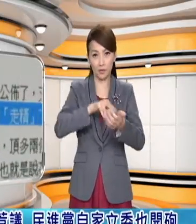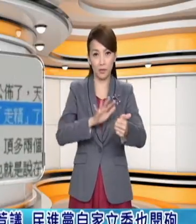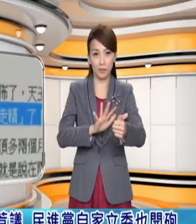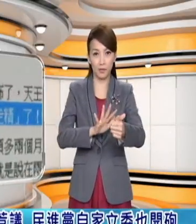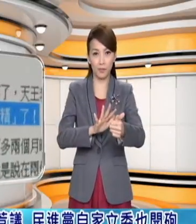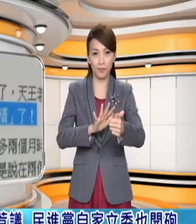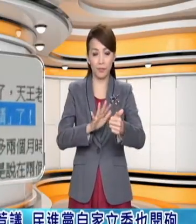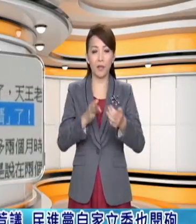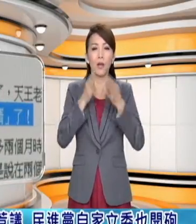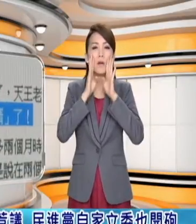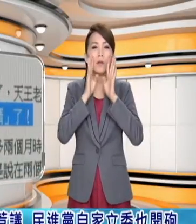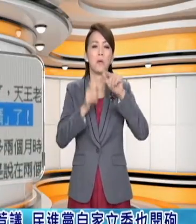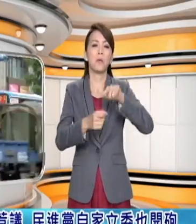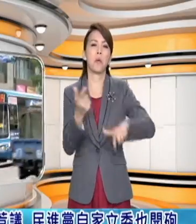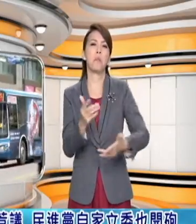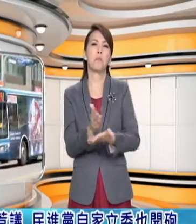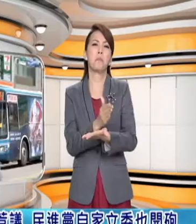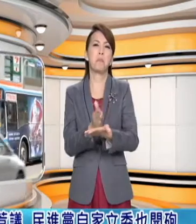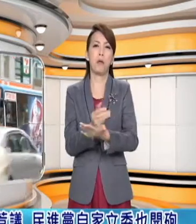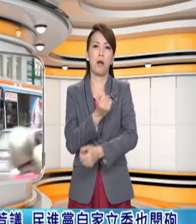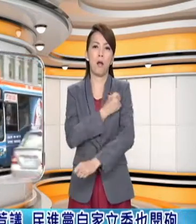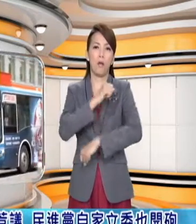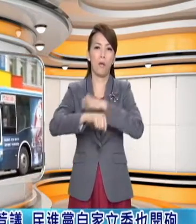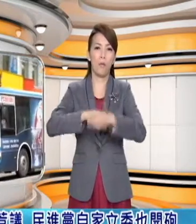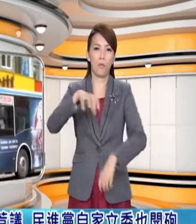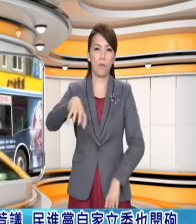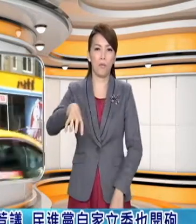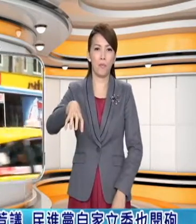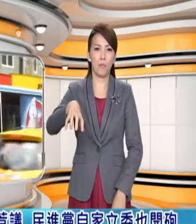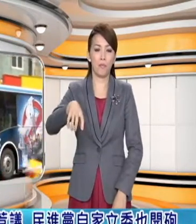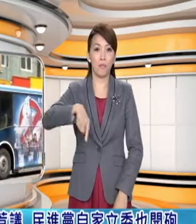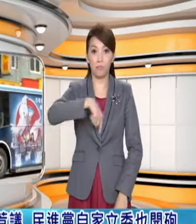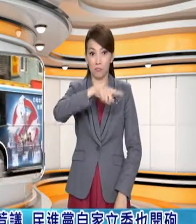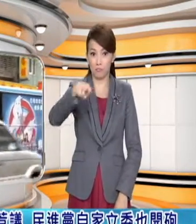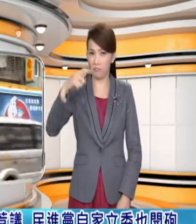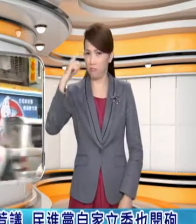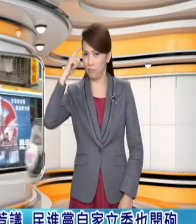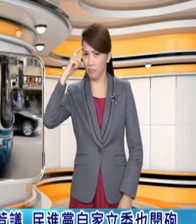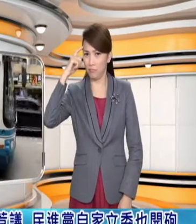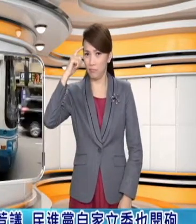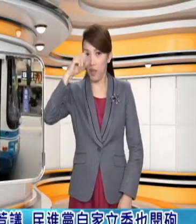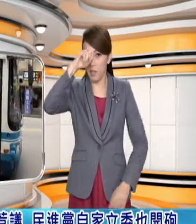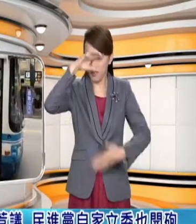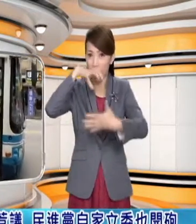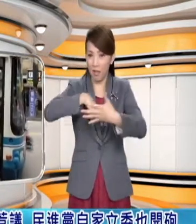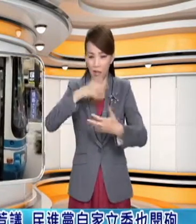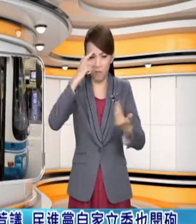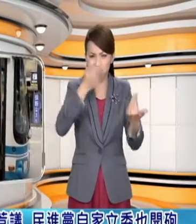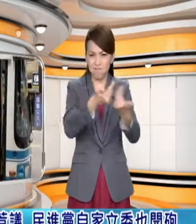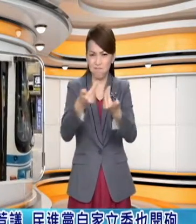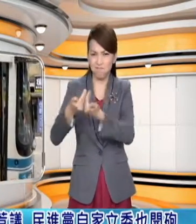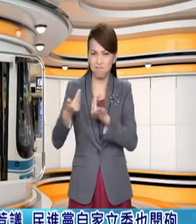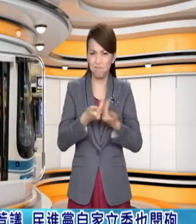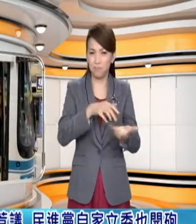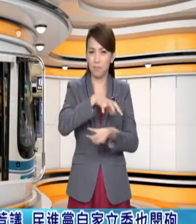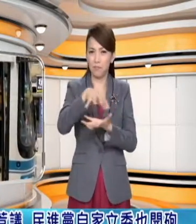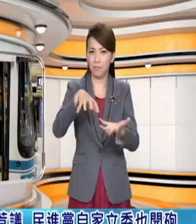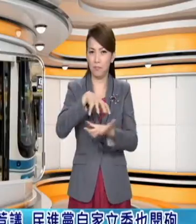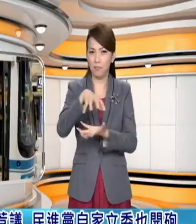委也在脸书上连番炮轰劳动部，被外界形容成是执政党自乱阵